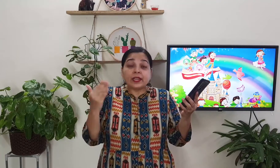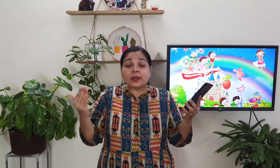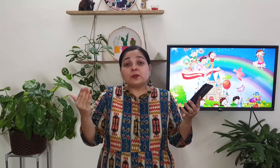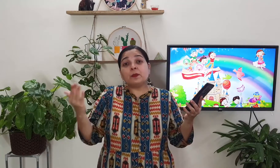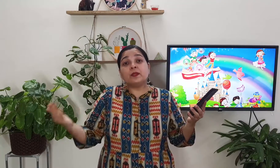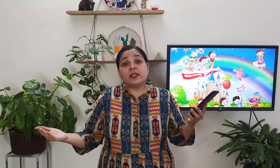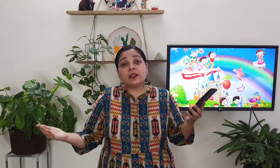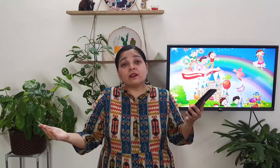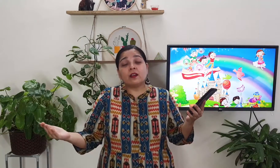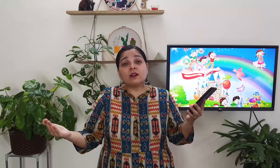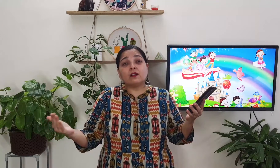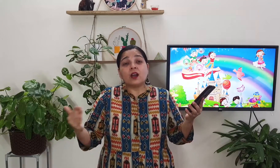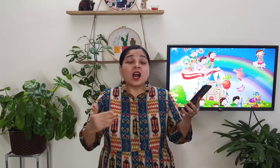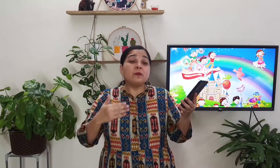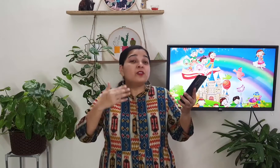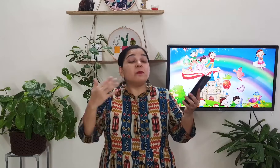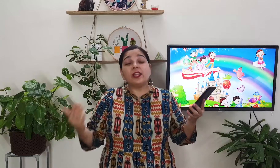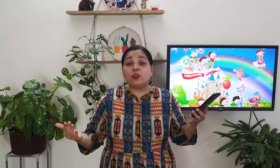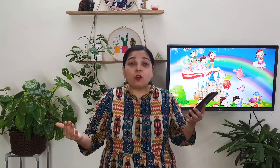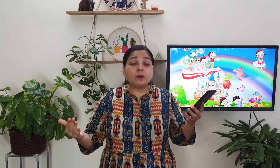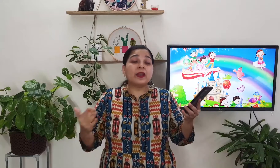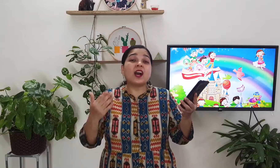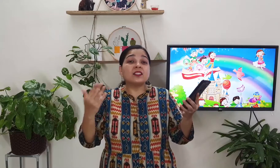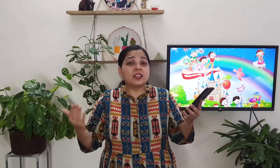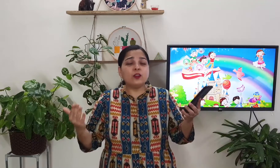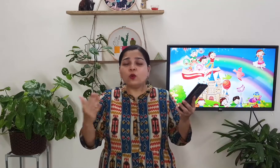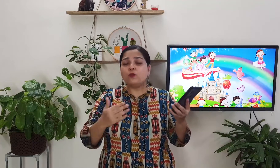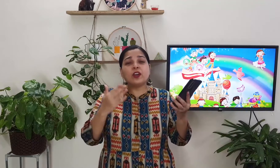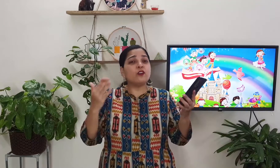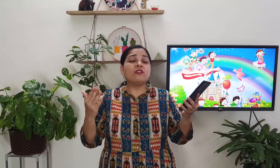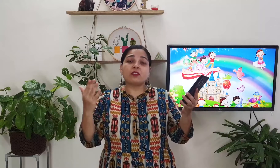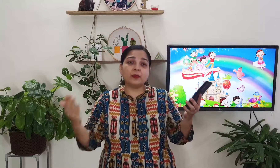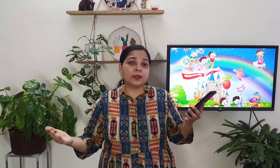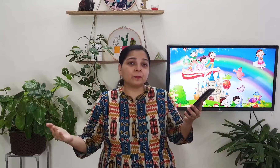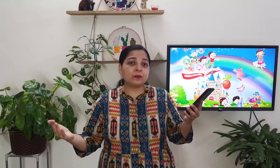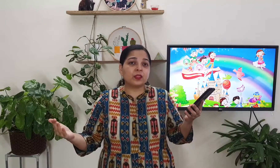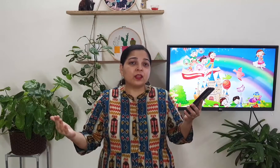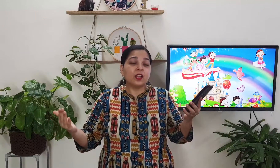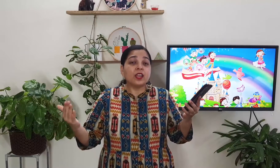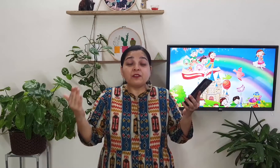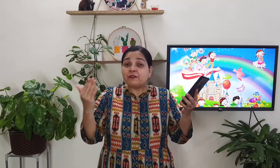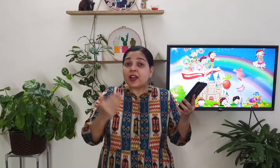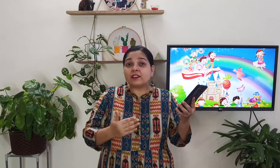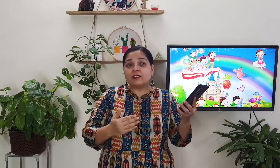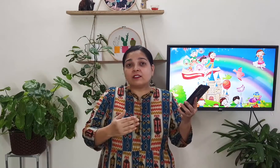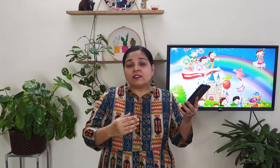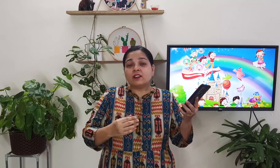இலவசமாக நமக்கு கொடுத்திருக்கிறார். பலமுறை மக்கள் கேட்பதன் மூலம் தேவனை தொந்தரவு செய்கிறார்கள்